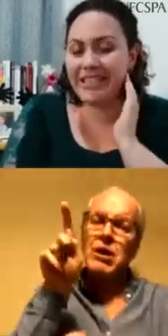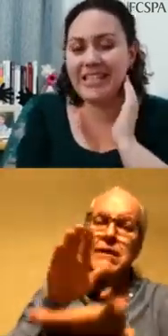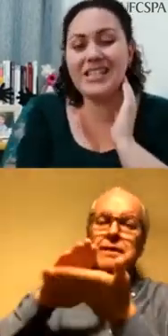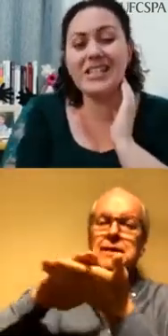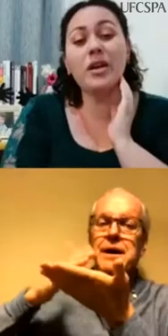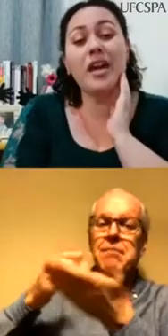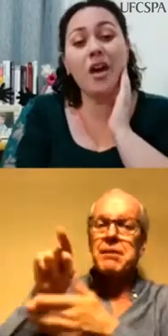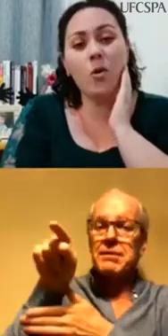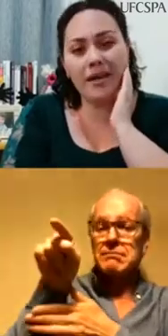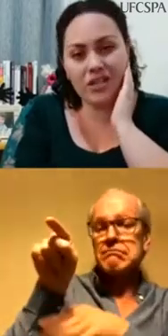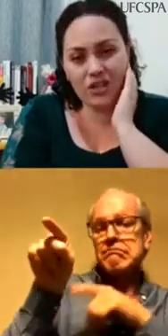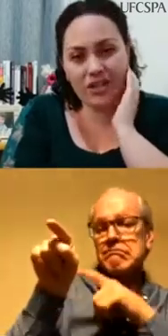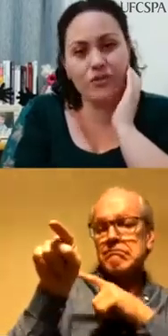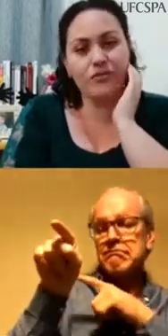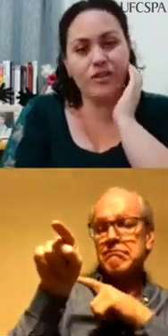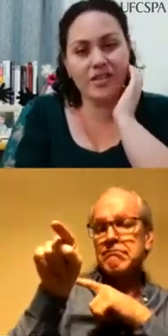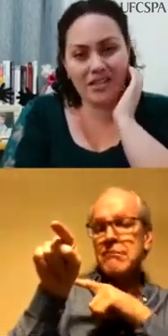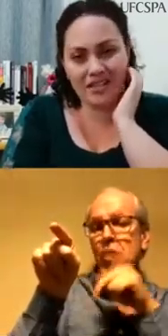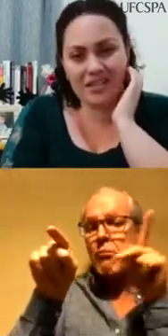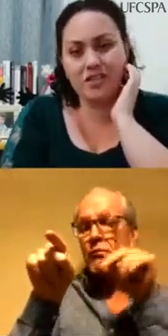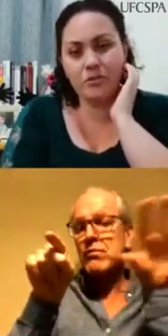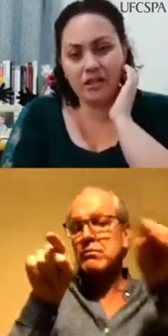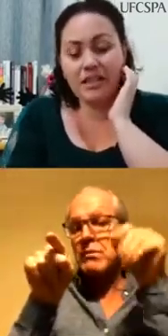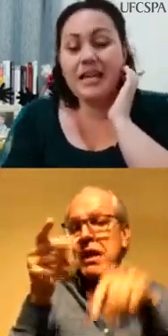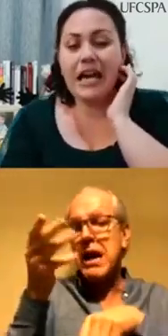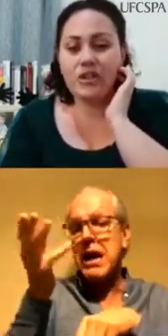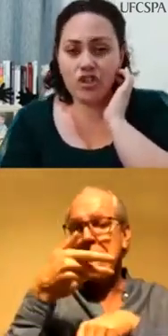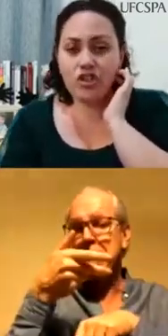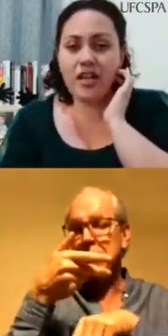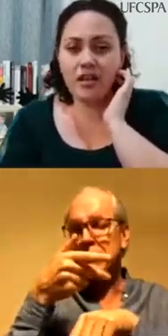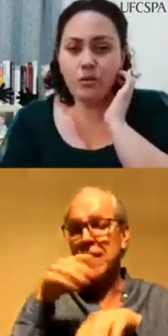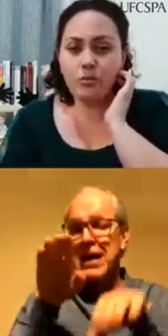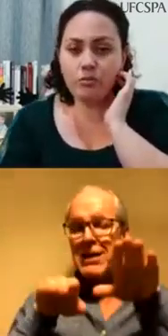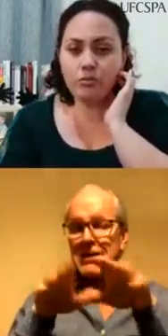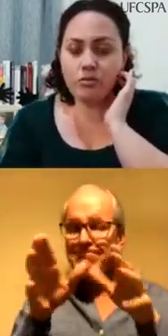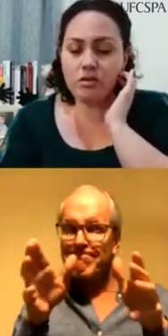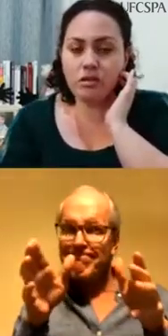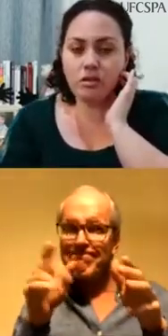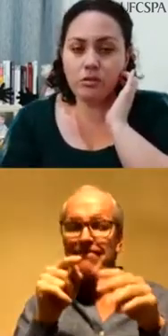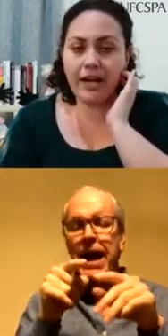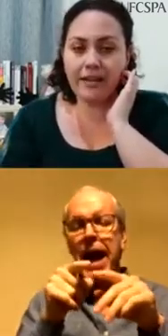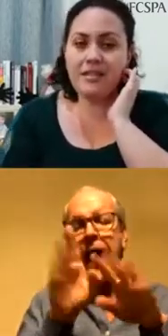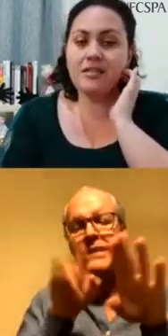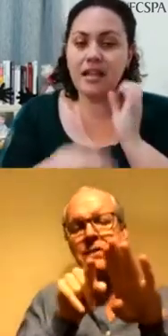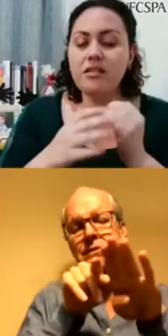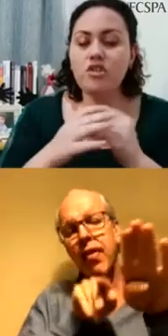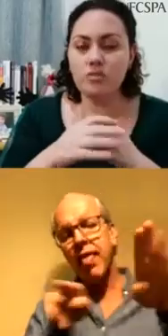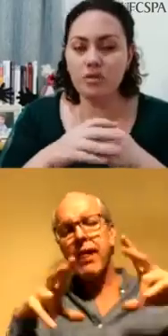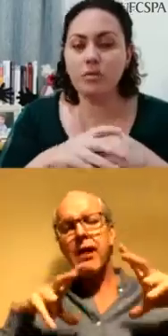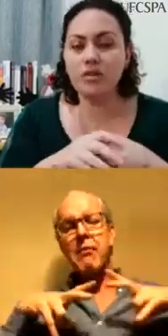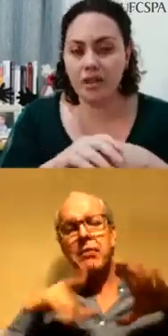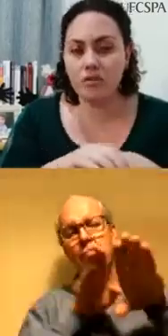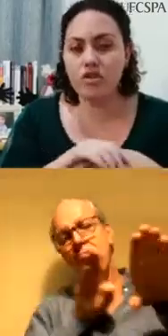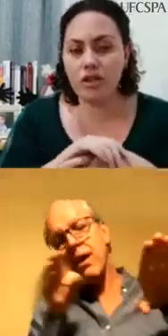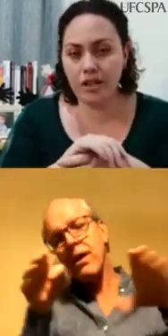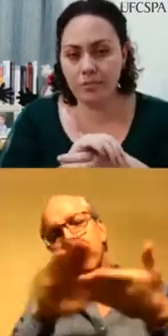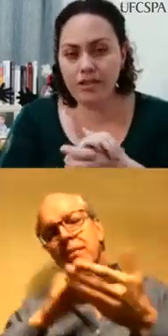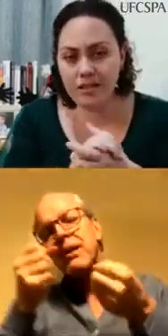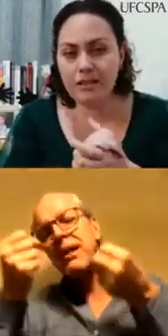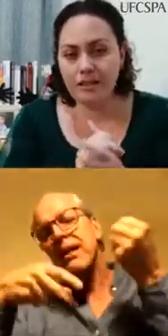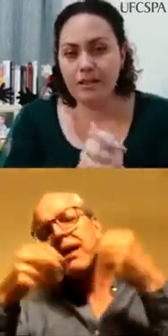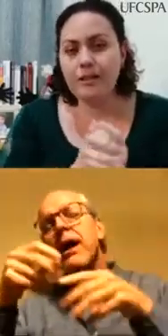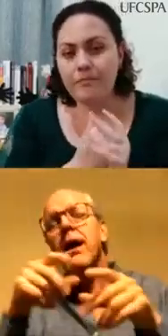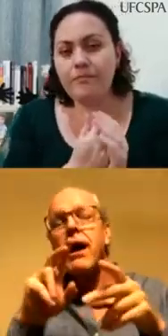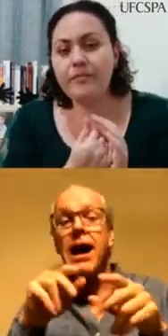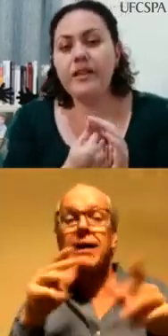né? Ele está dizendo que realmente é difícil essa questão. A gente tem alguns lugares que têm atendimento com intérprete de